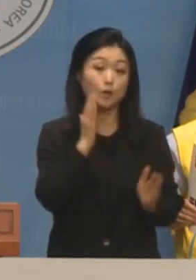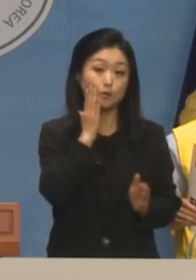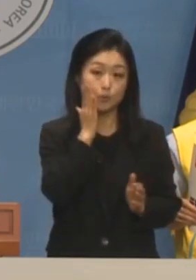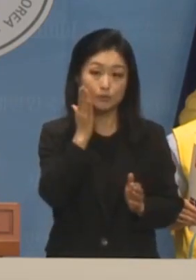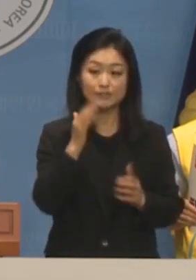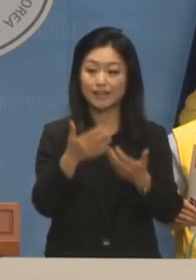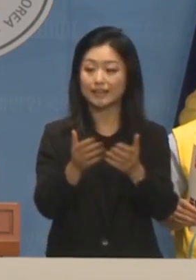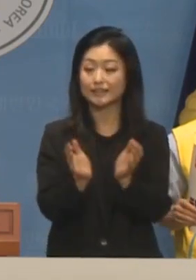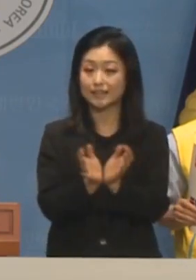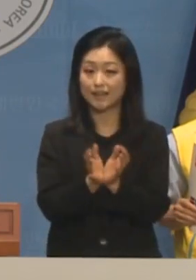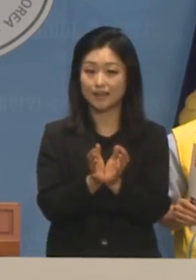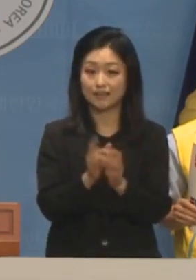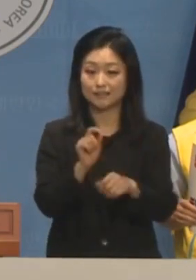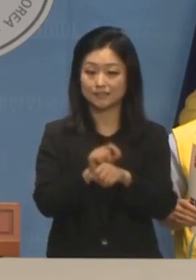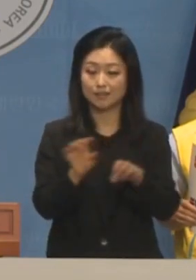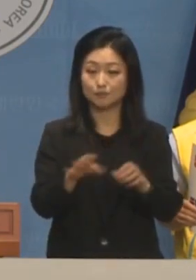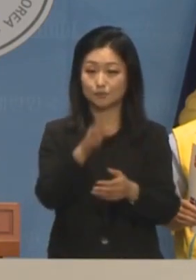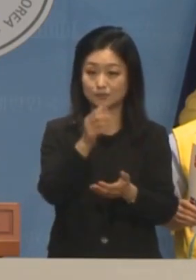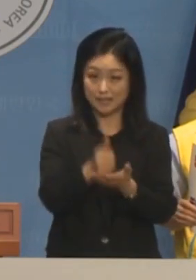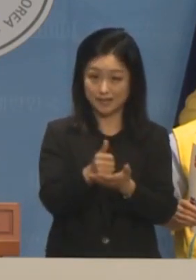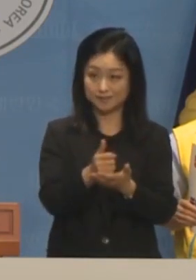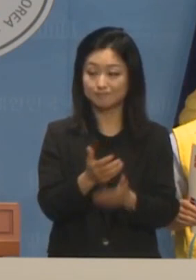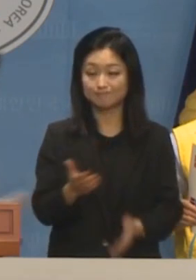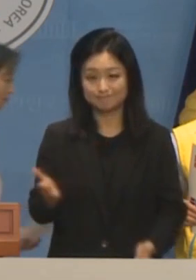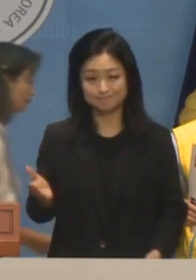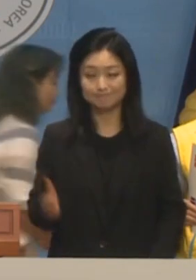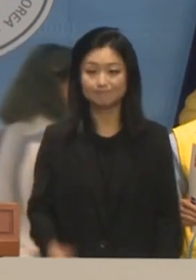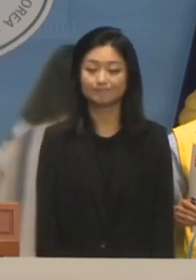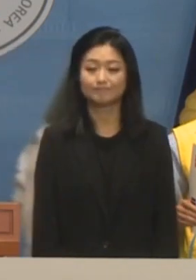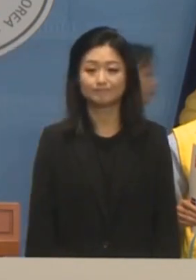김지윤 전국사무처장님의 말씀 듣겠습니다.